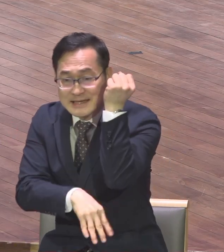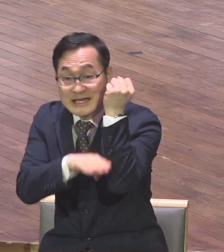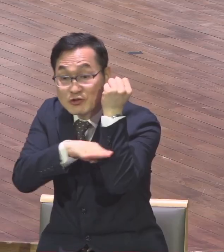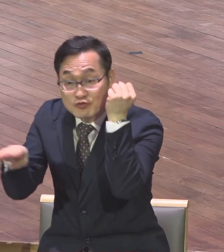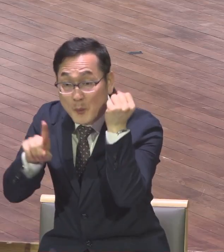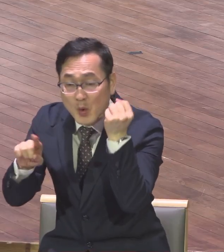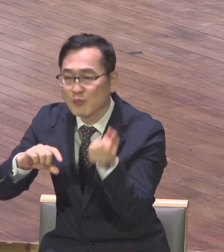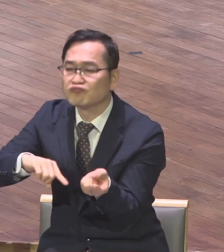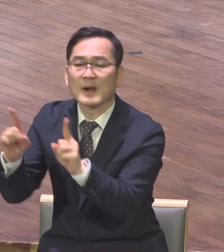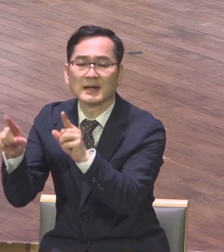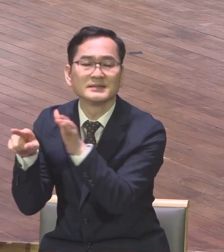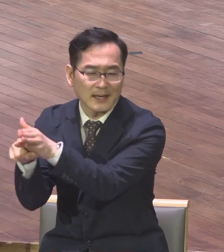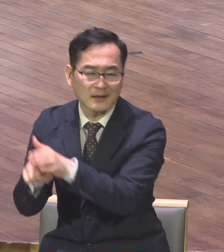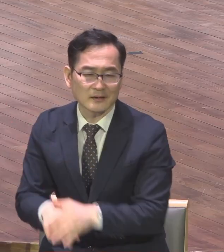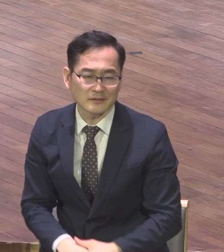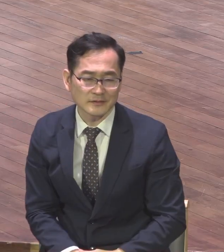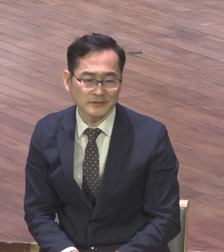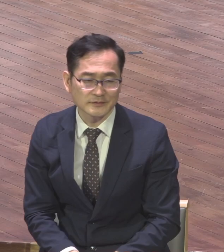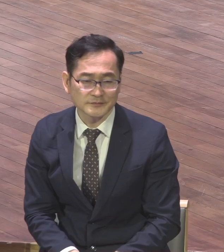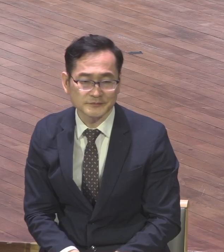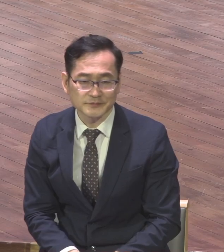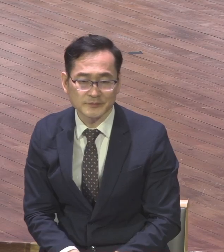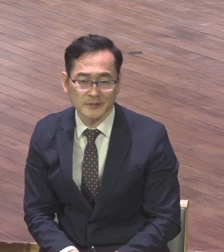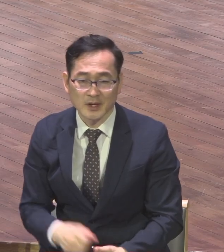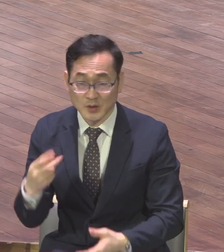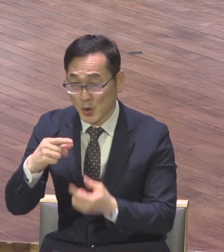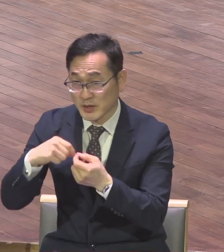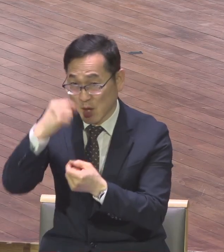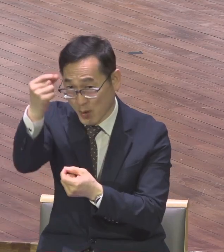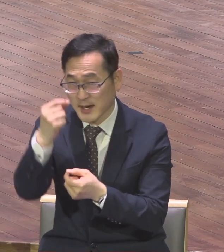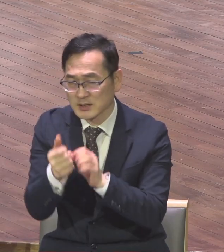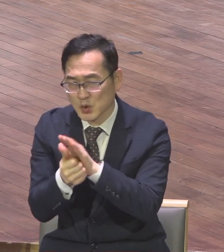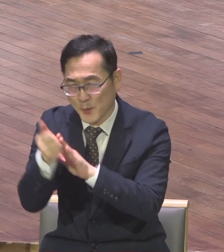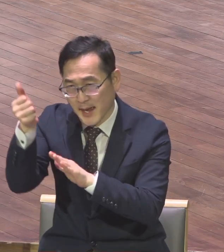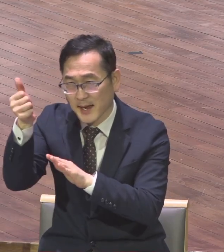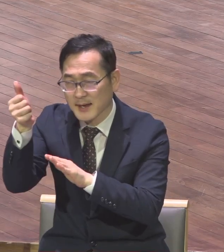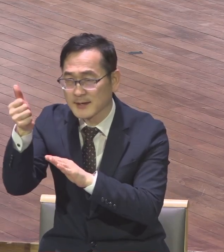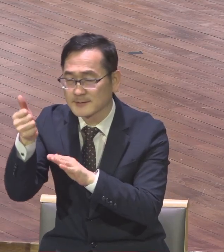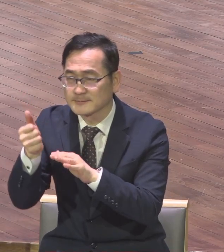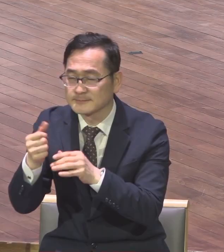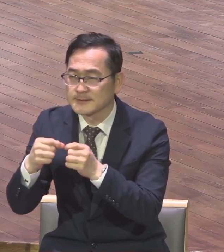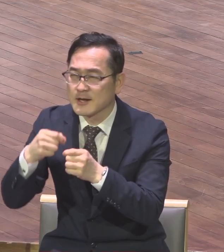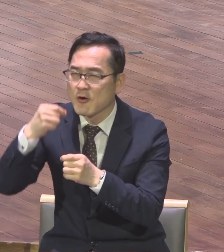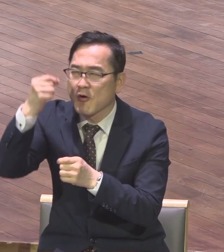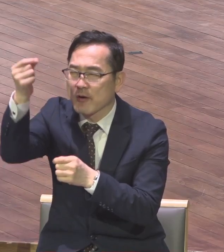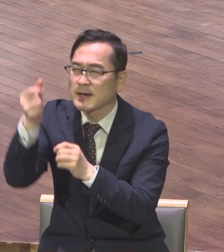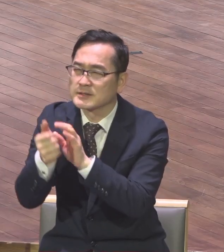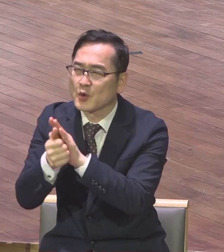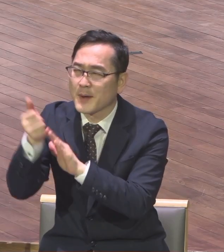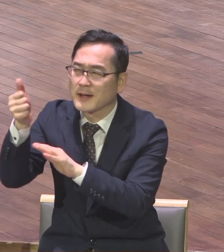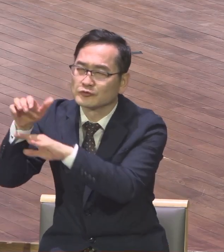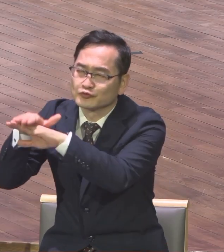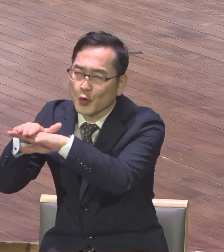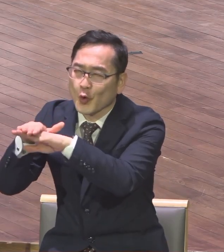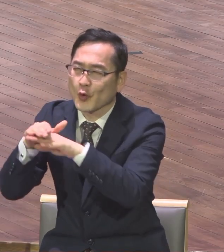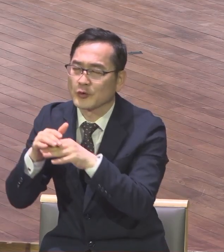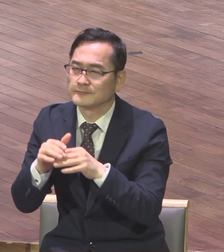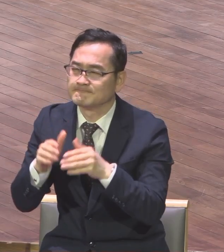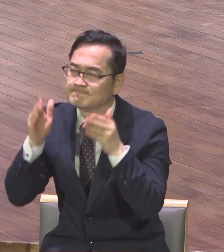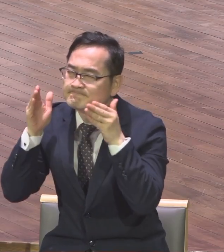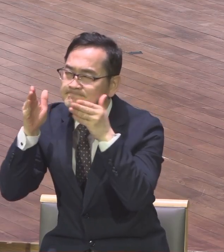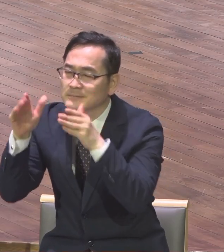기준이다. 그리고 영원한 소망을 가지고 살아갈 수 있는 원천이다.